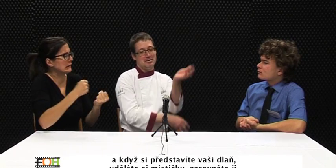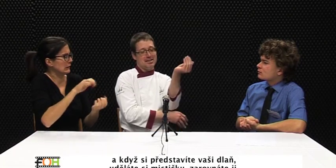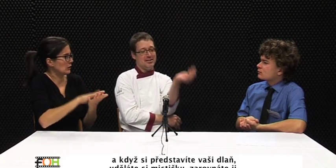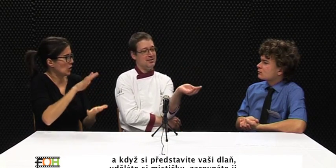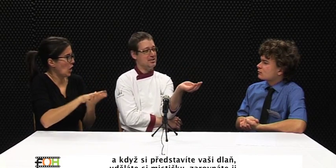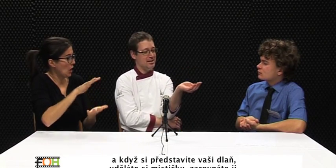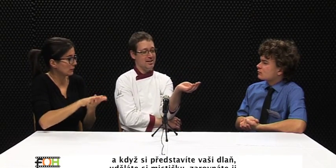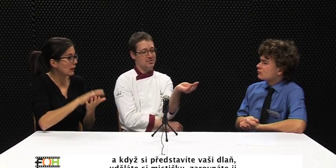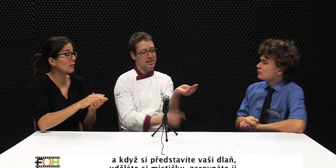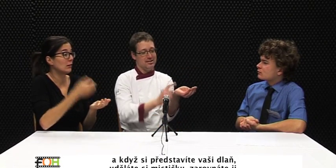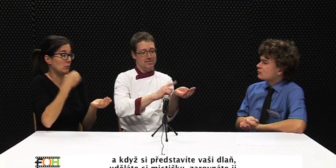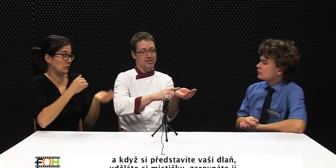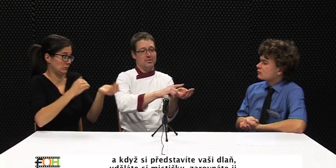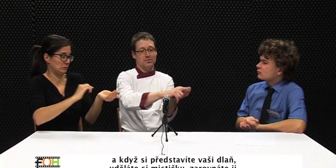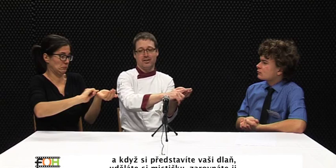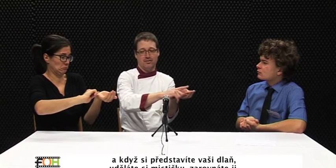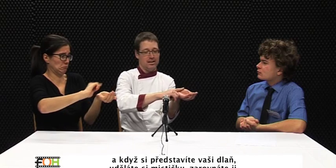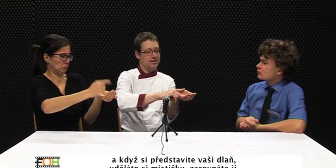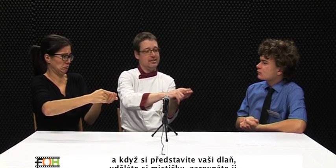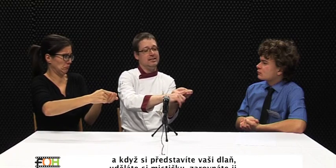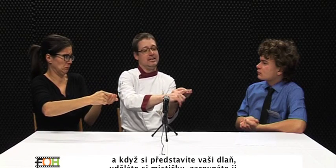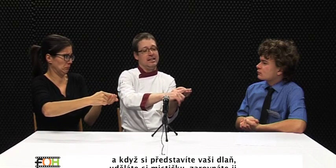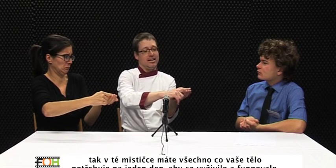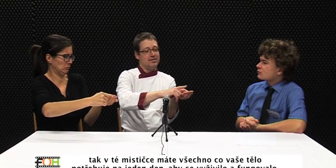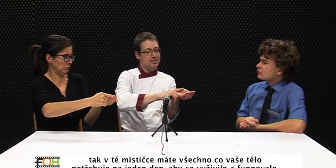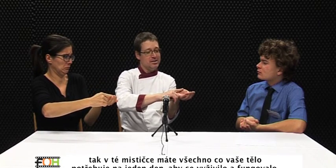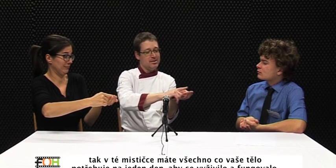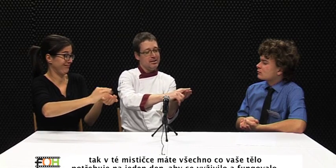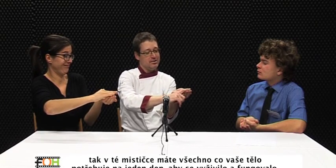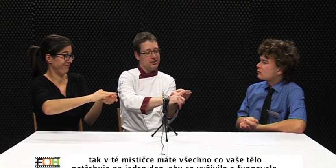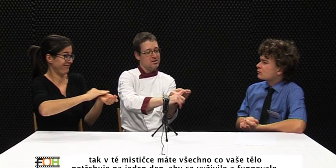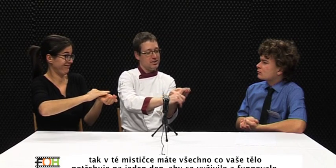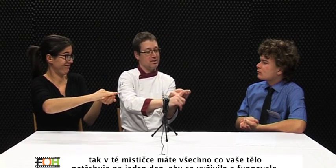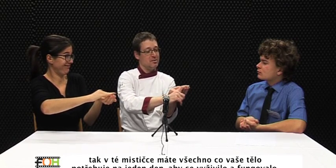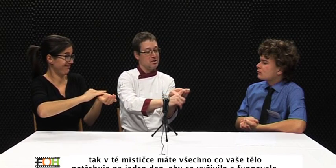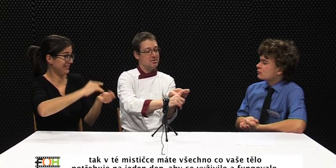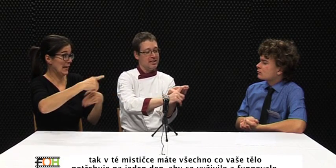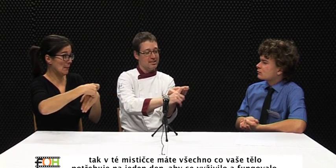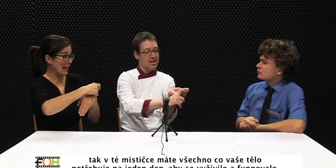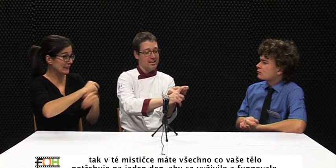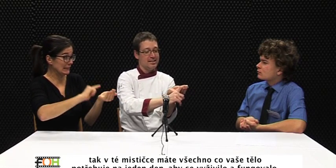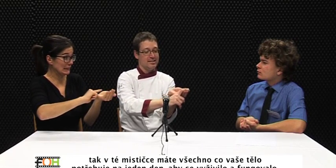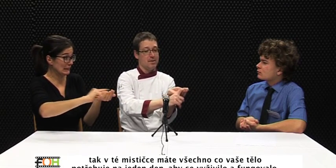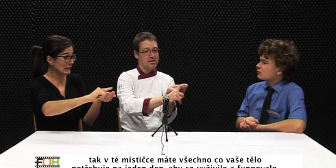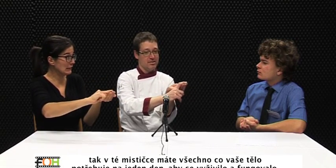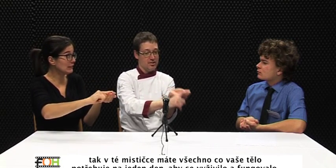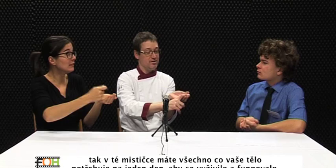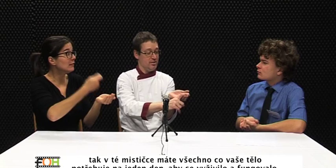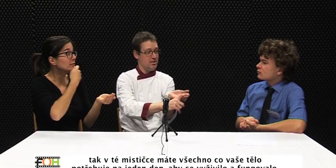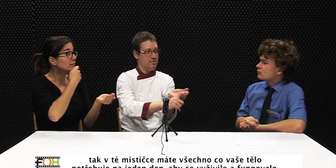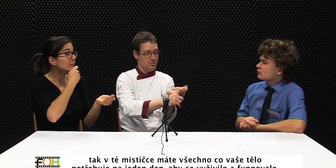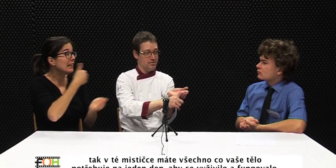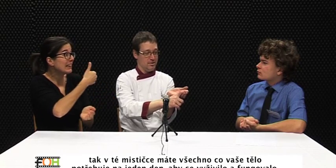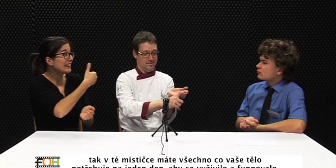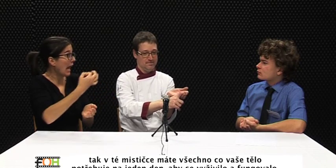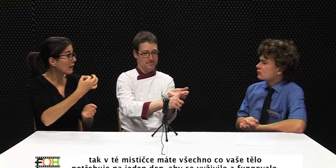A když si představíte vaši dlaň, uděláte si mističku, zarovnáte ji, tak v té mističce máte všechno, co vaše tělo potřebuje na jeden den, aby se vyživilo